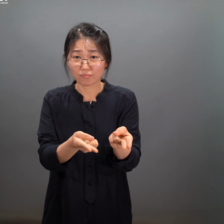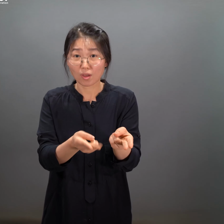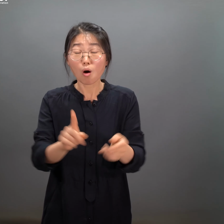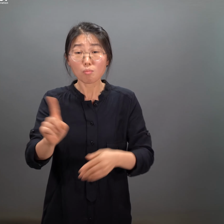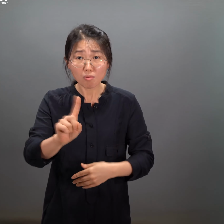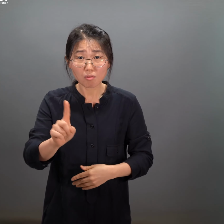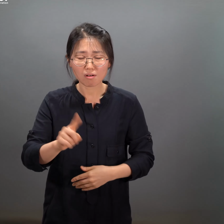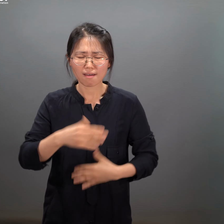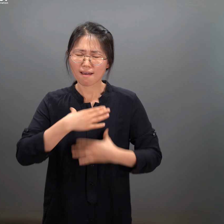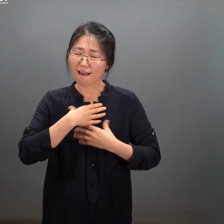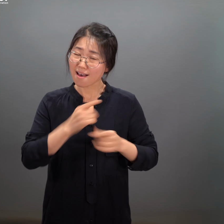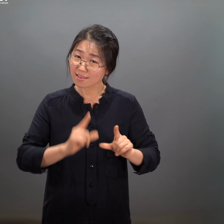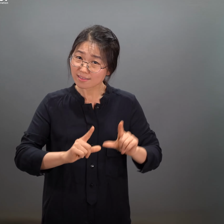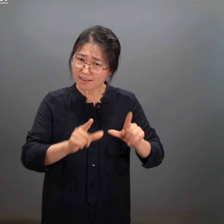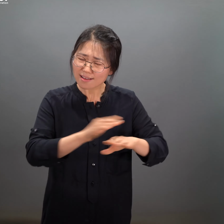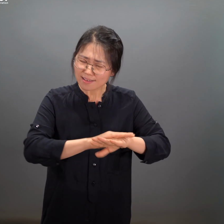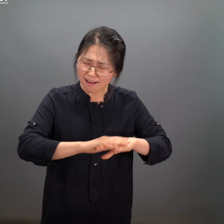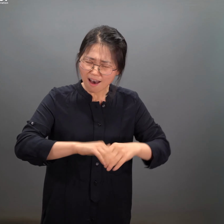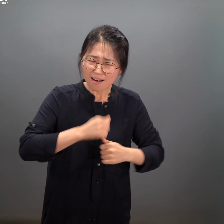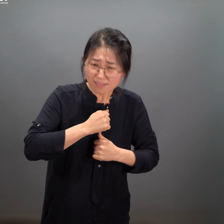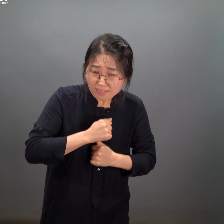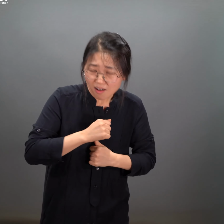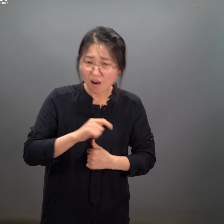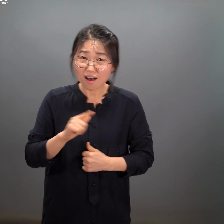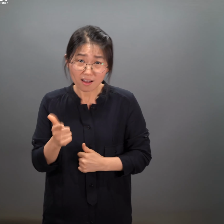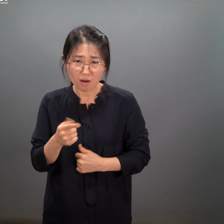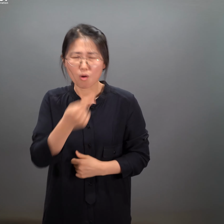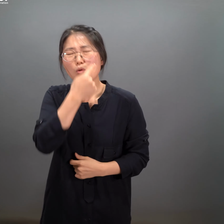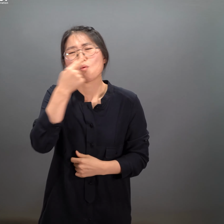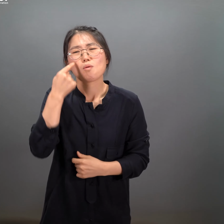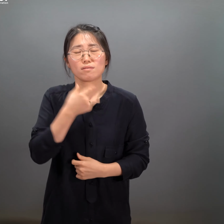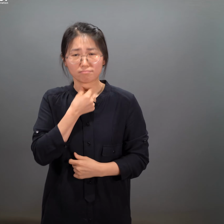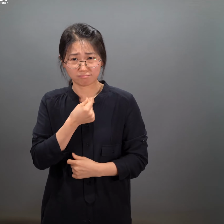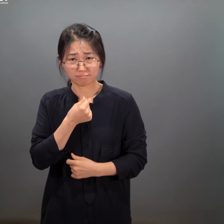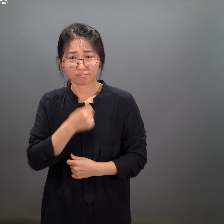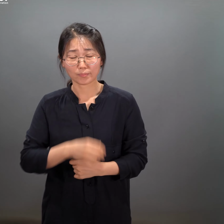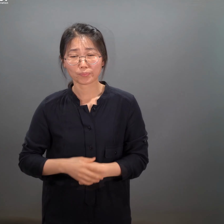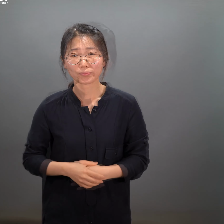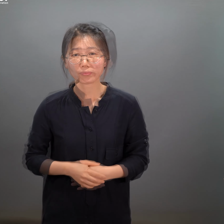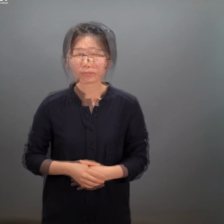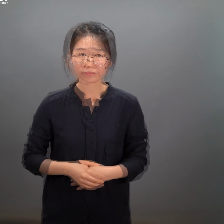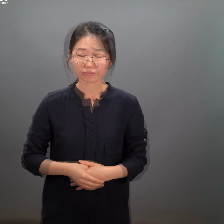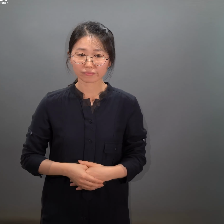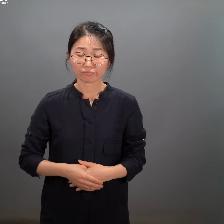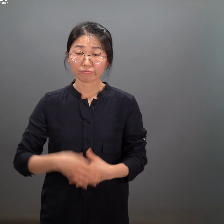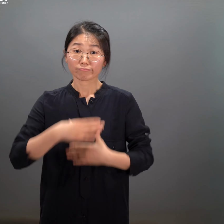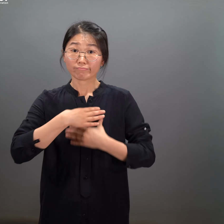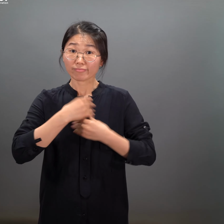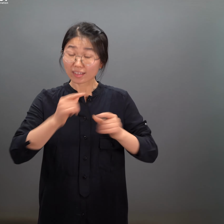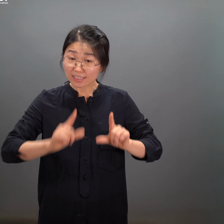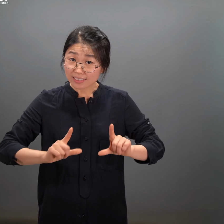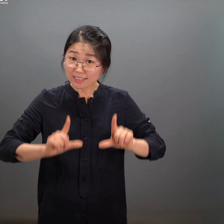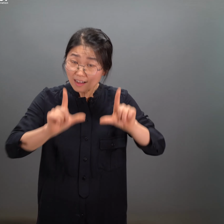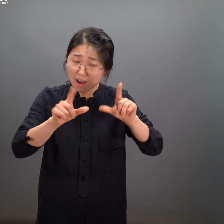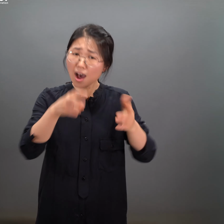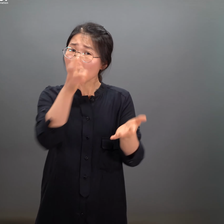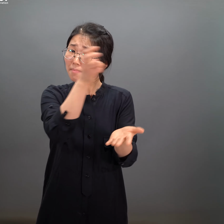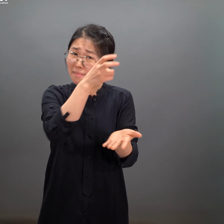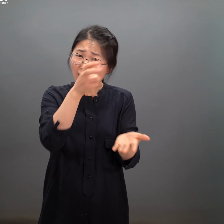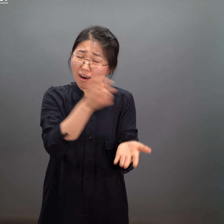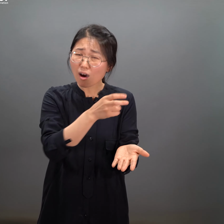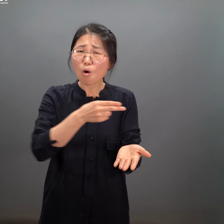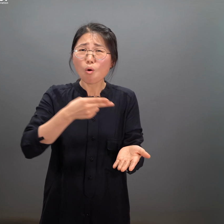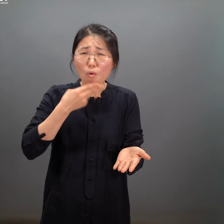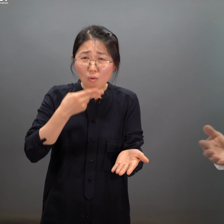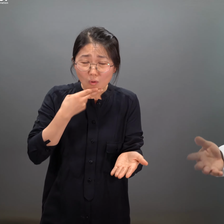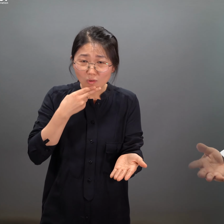않은지를 확인해 보고 싶으셨던 거예요. 안식일에는 만나가 내리지 않지요. 하나님께서는 이미 그럴 거라고